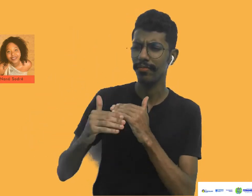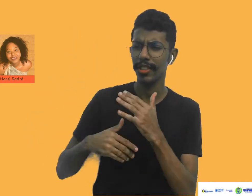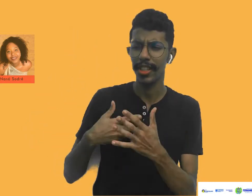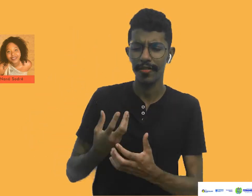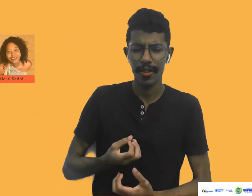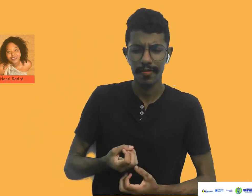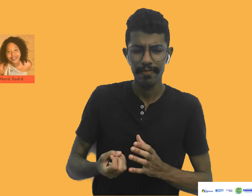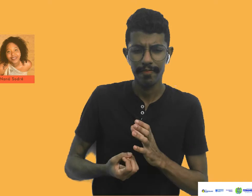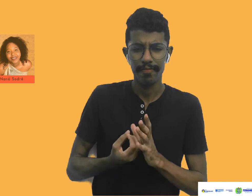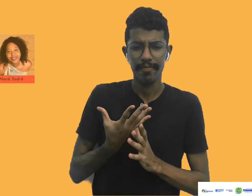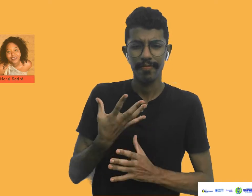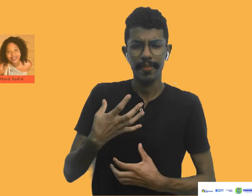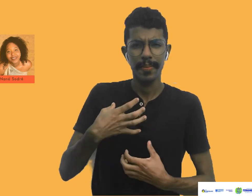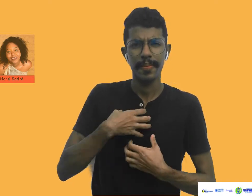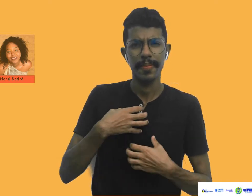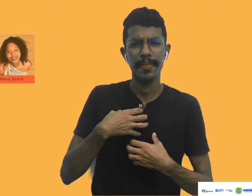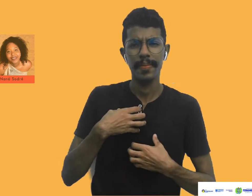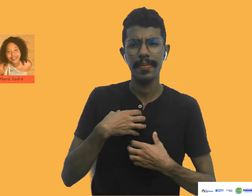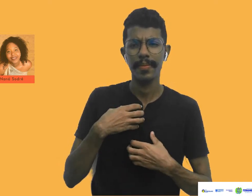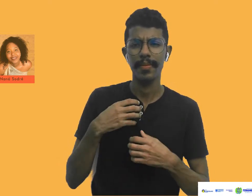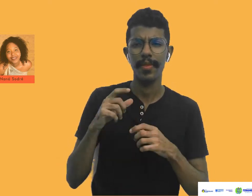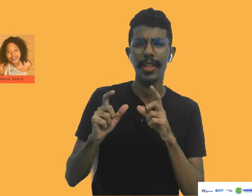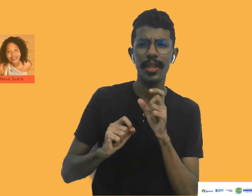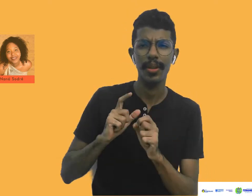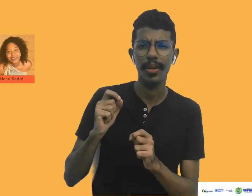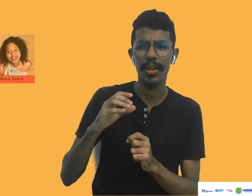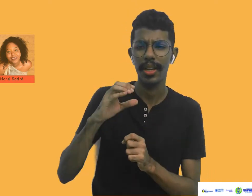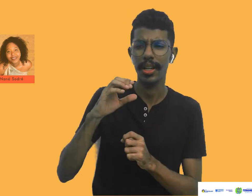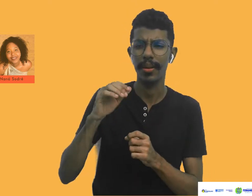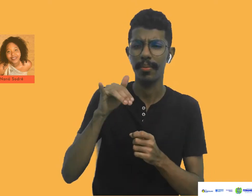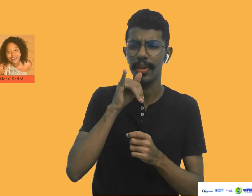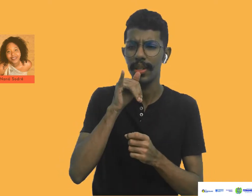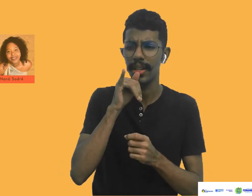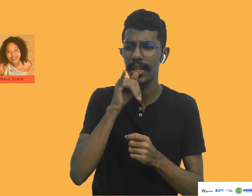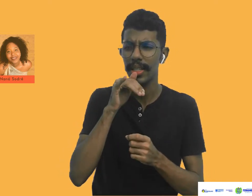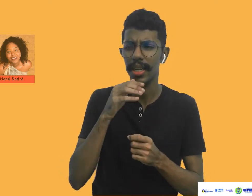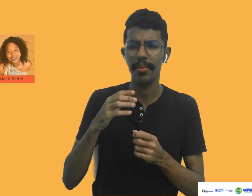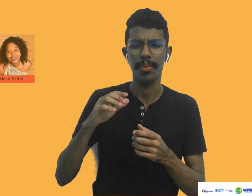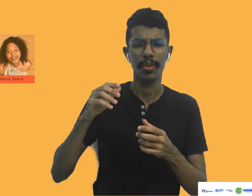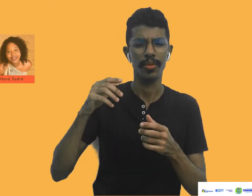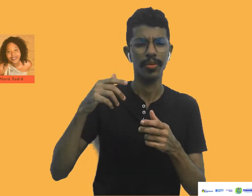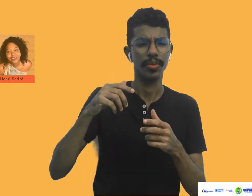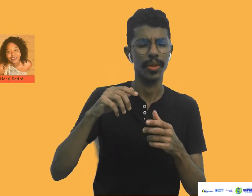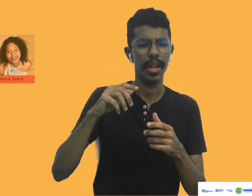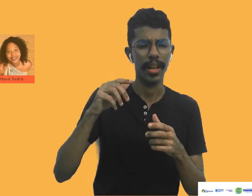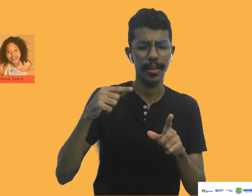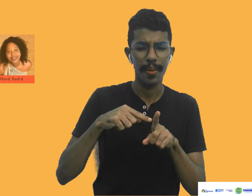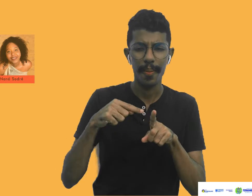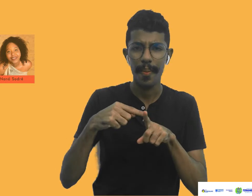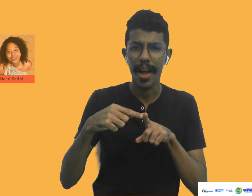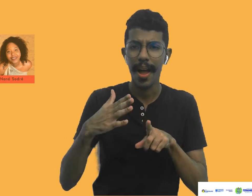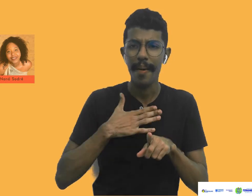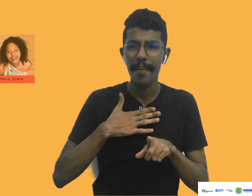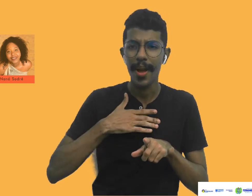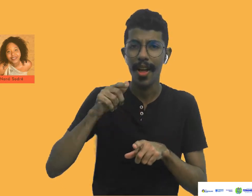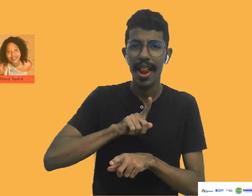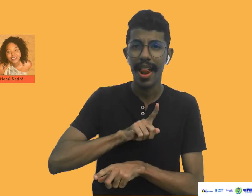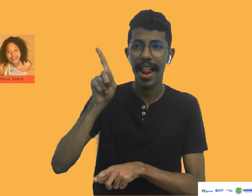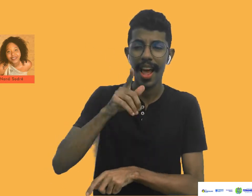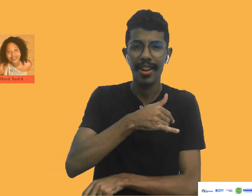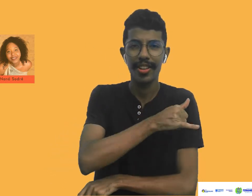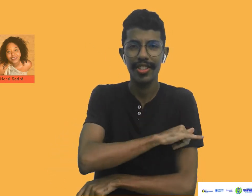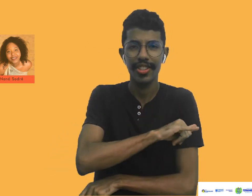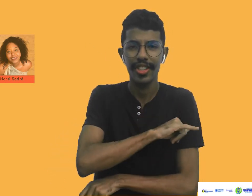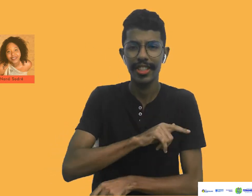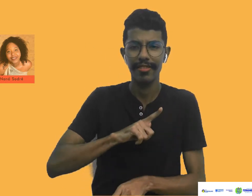fui criando movimentos dentro do ciclo junino, do ciclo natalino, lá no meu bairro, no Rio de